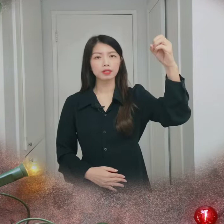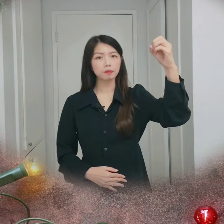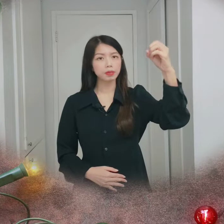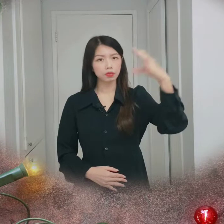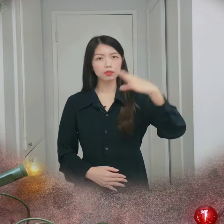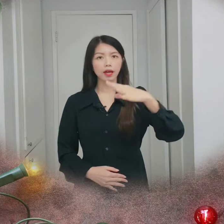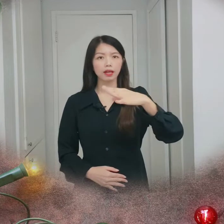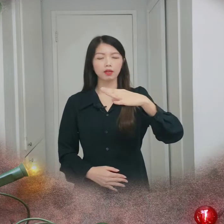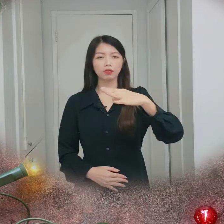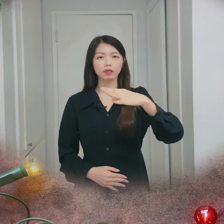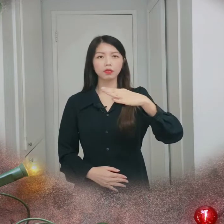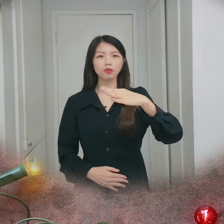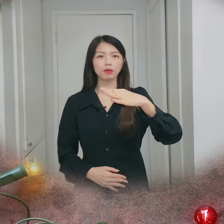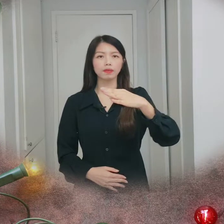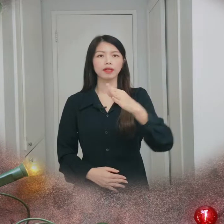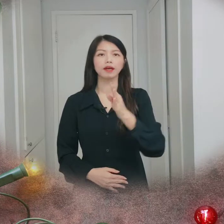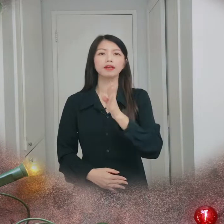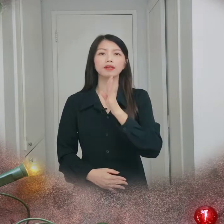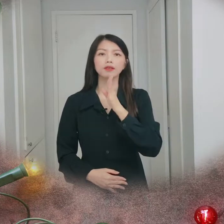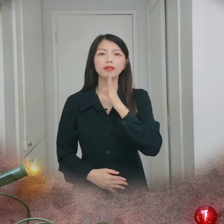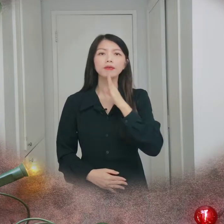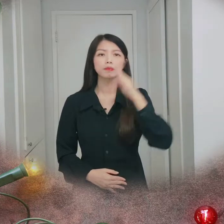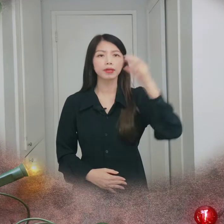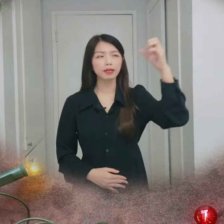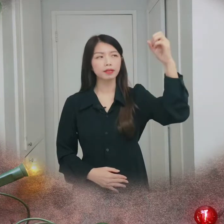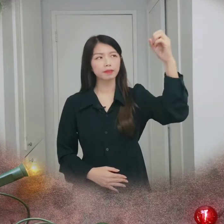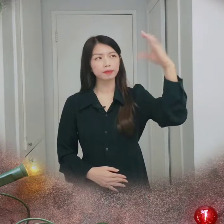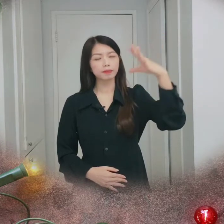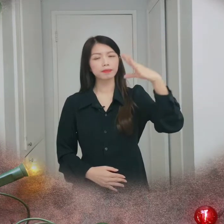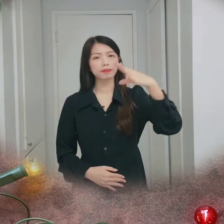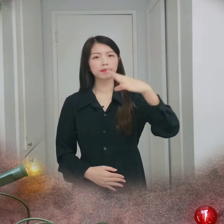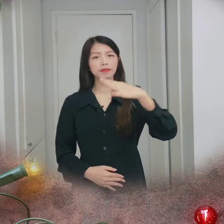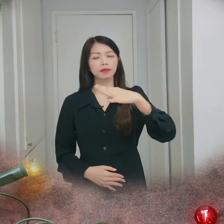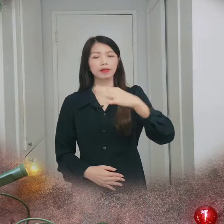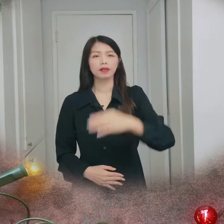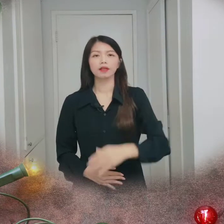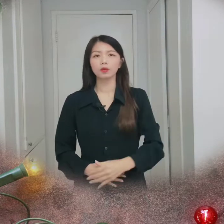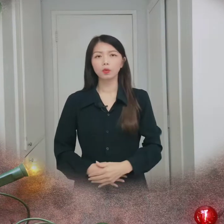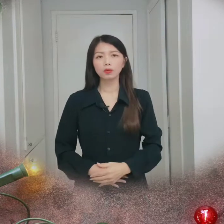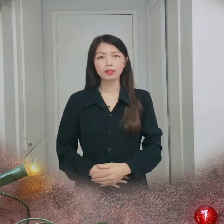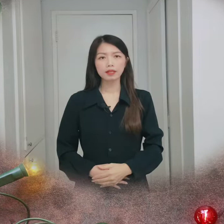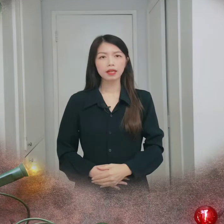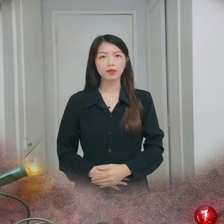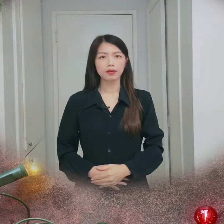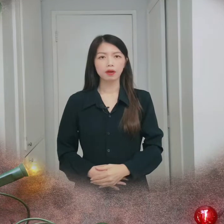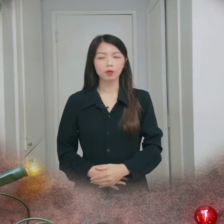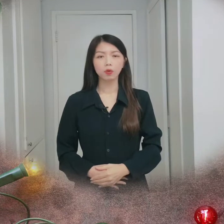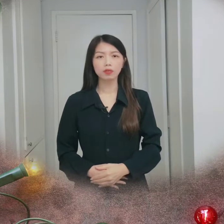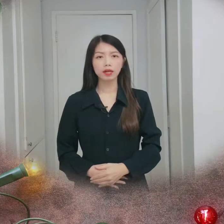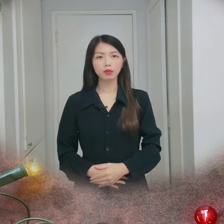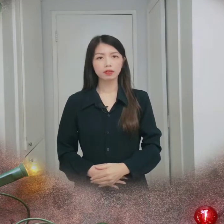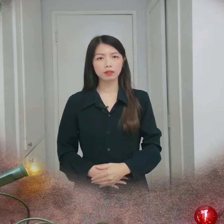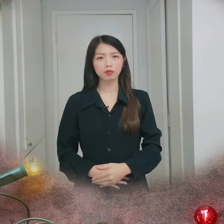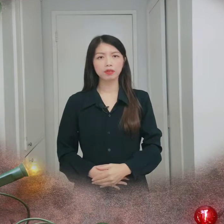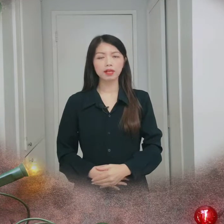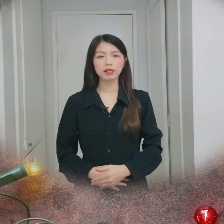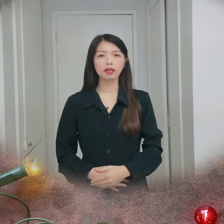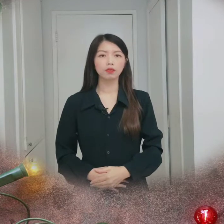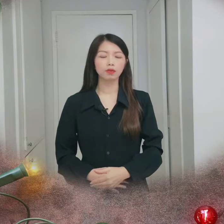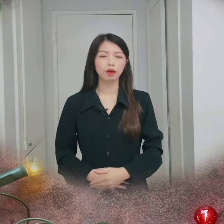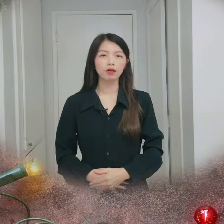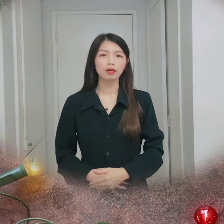그리고 빛을 비추다 이런 뜻의 수어도 됩니다. 그래서 참빛. 곧 세상에 와서. 곧이라고 한 뜻의